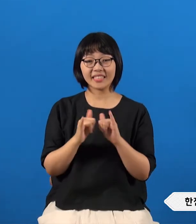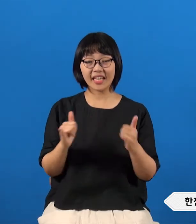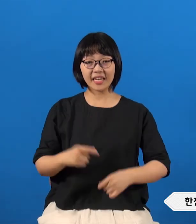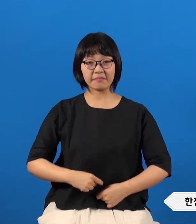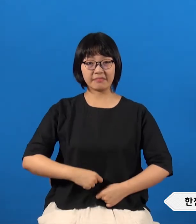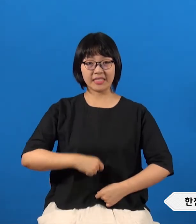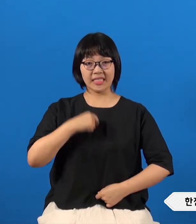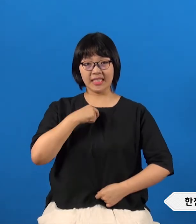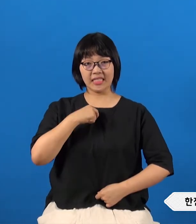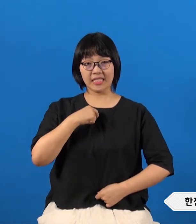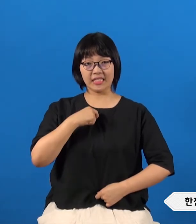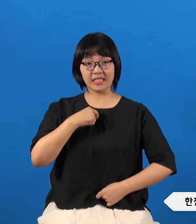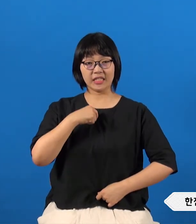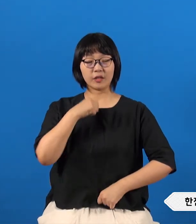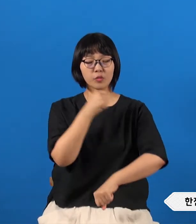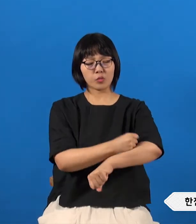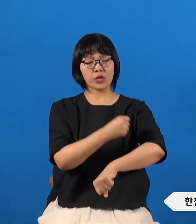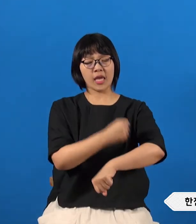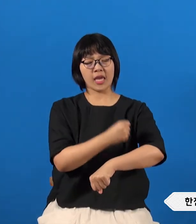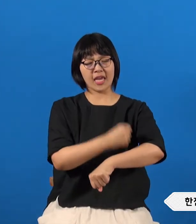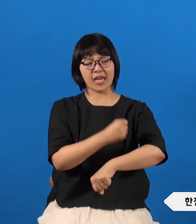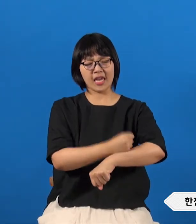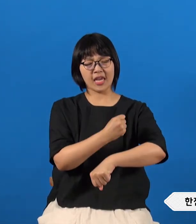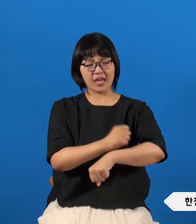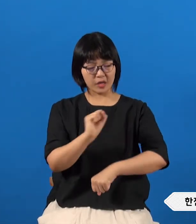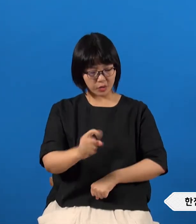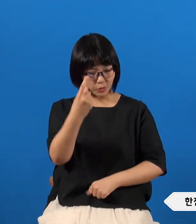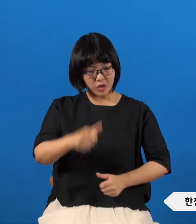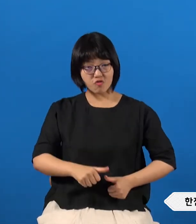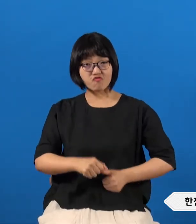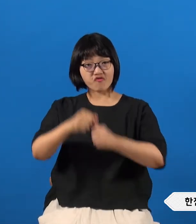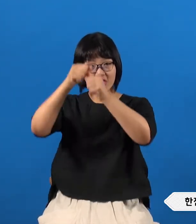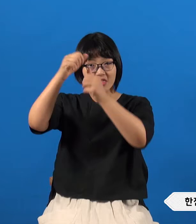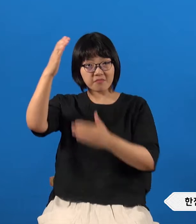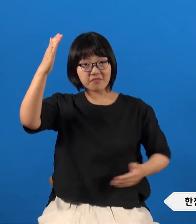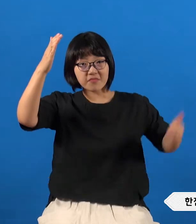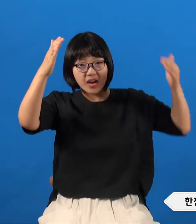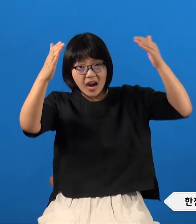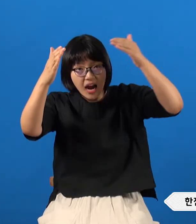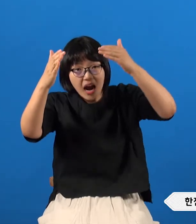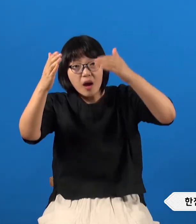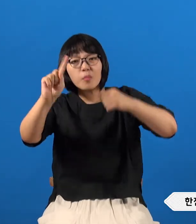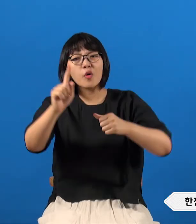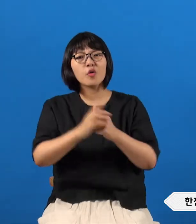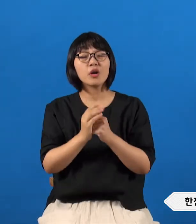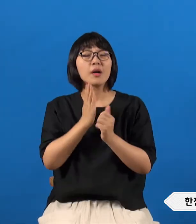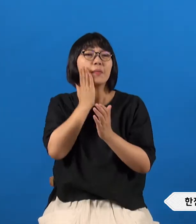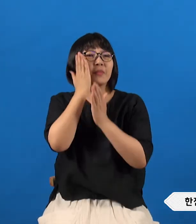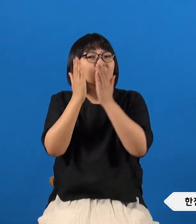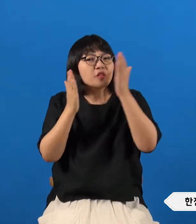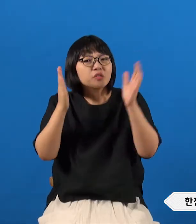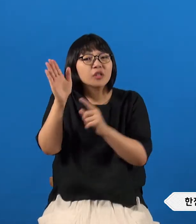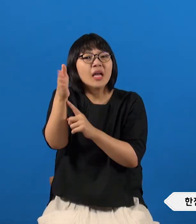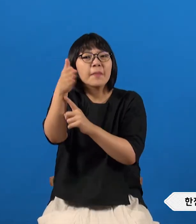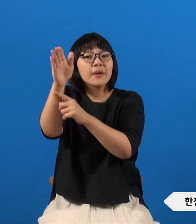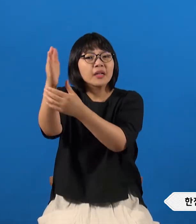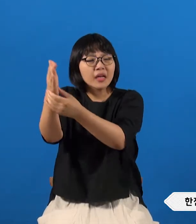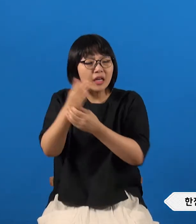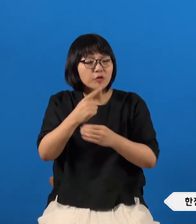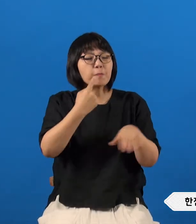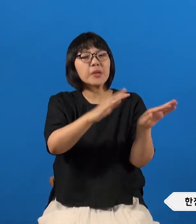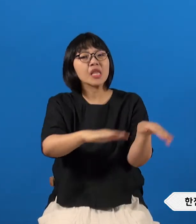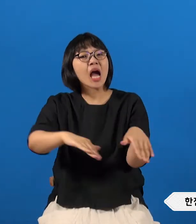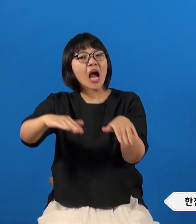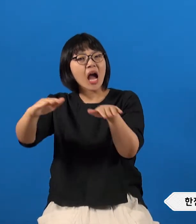인간의 의를 쌓아서 구원의 자리에 이르러 보려고 하는 것은 가랑잎 하나 붙들고 태평양